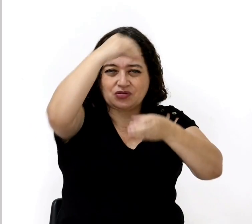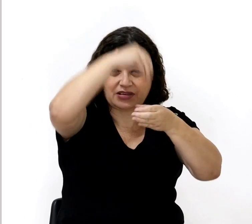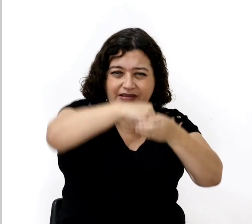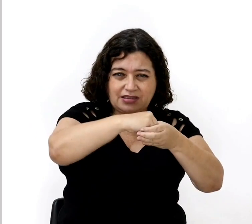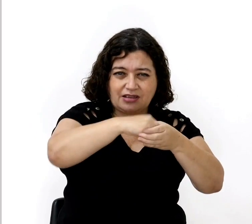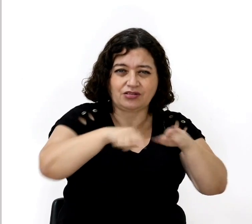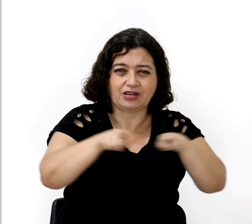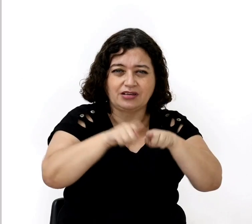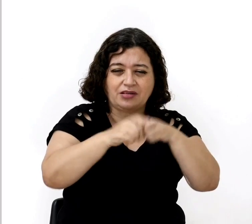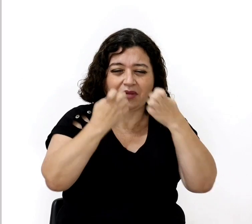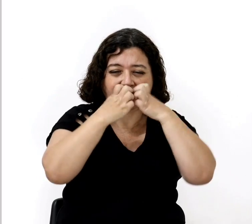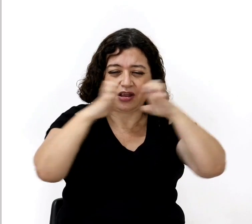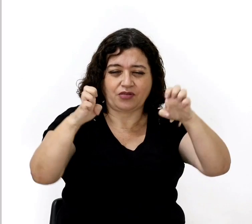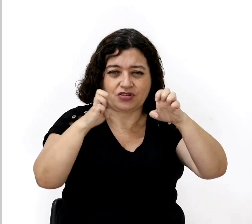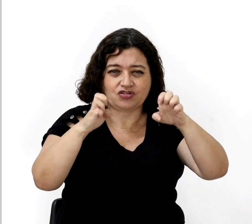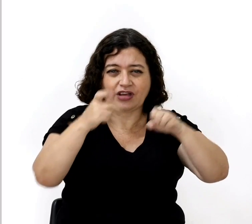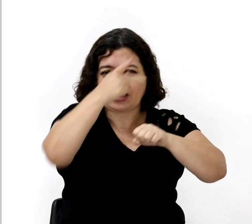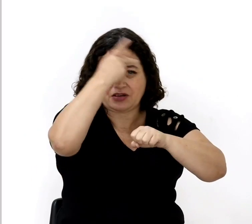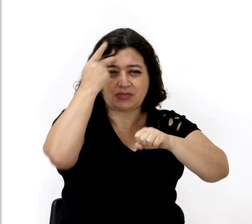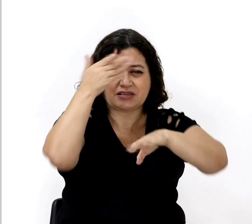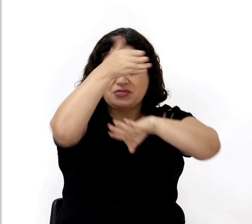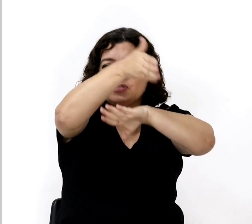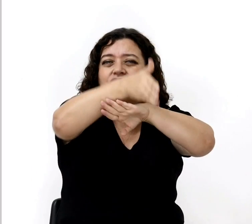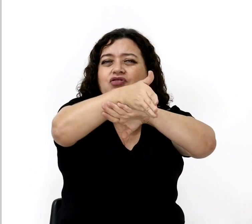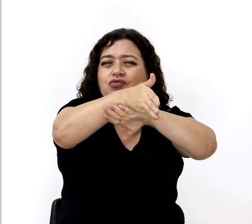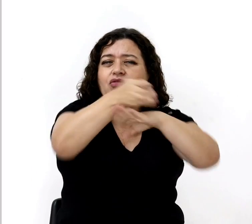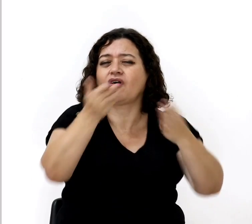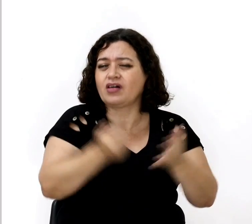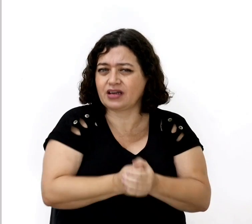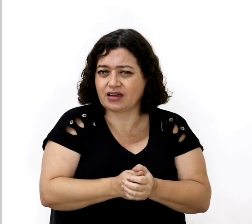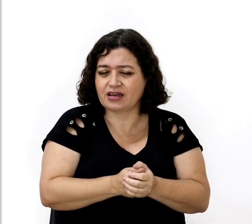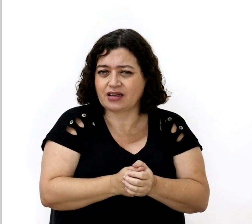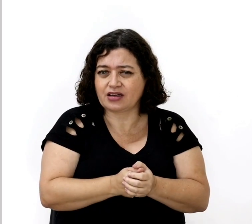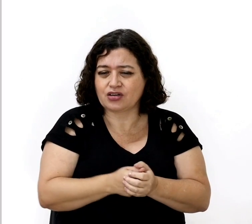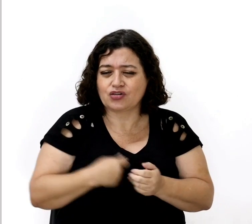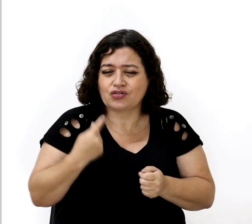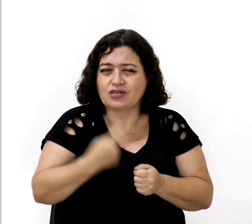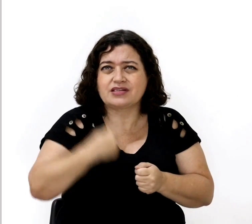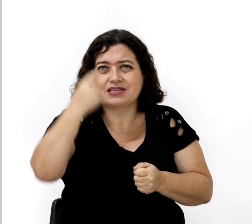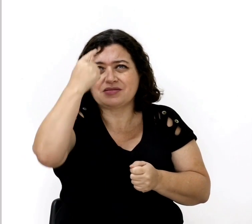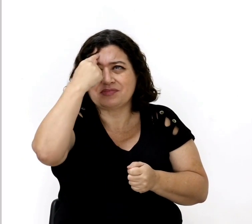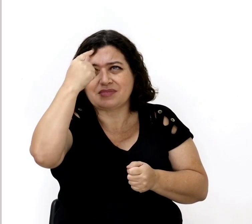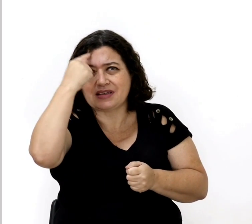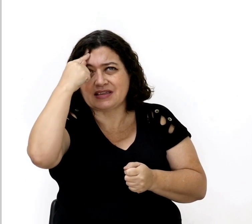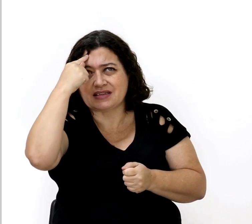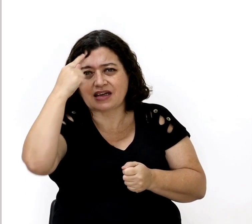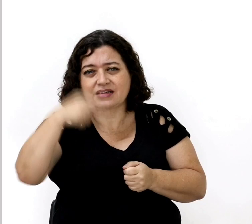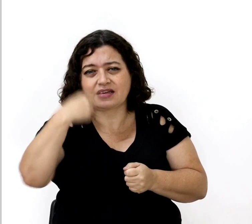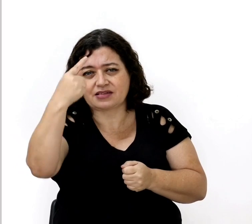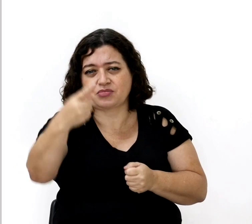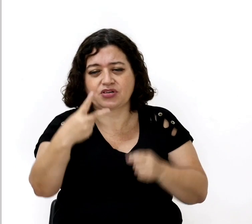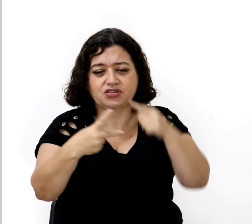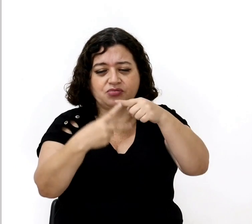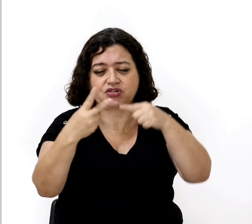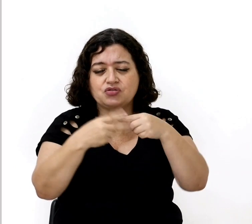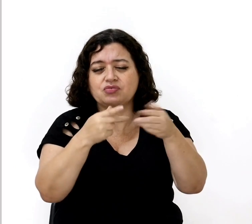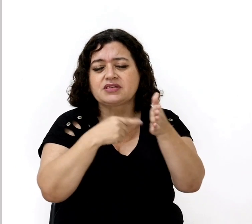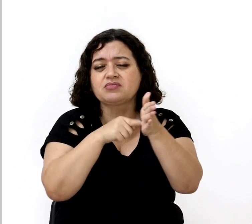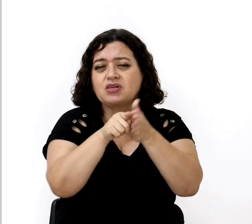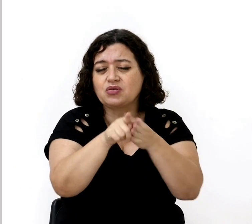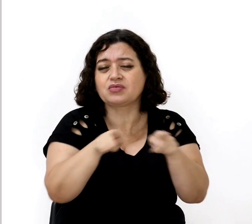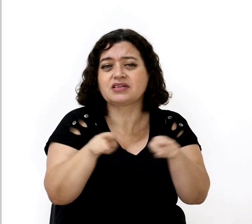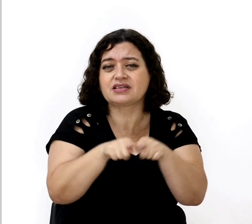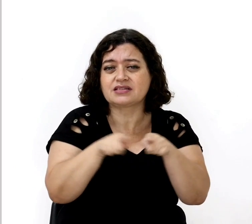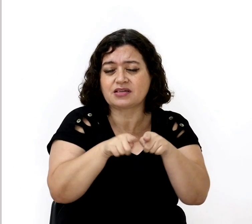estão do lado de fora? Porque essa reflexão ela acaba determinando o que nós vamos pensar nas outras duas questões que aparecem aqui,